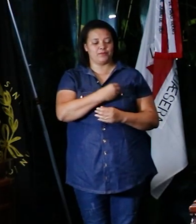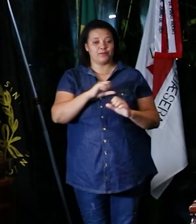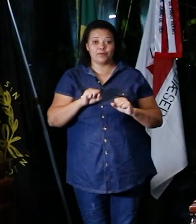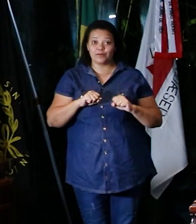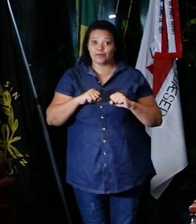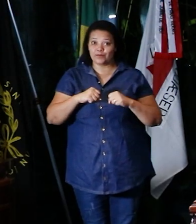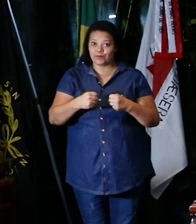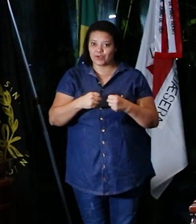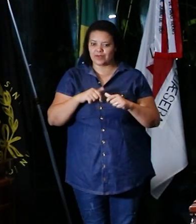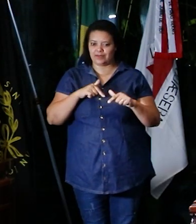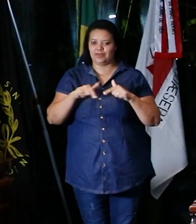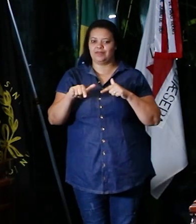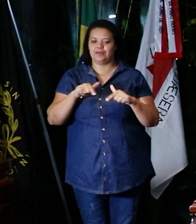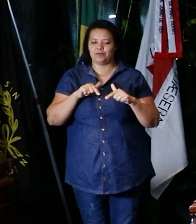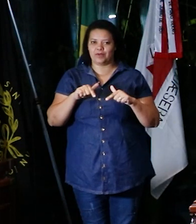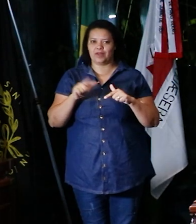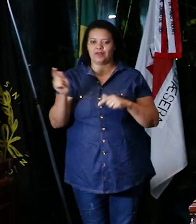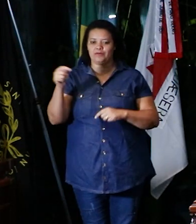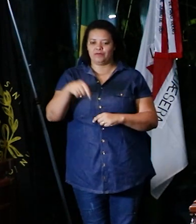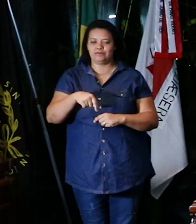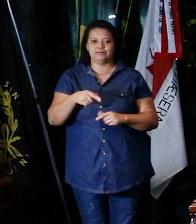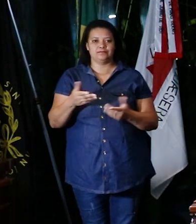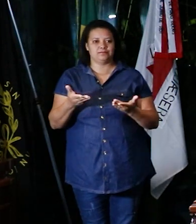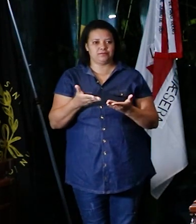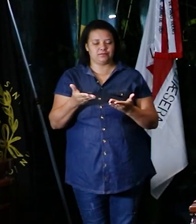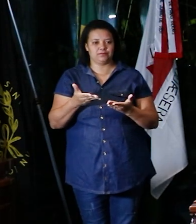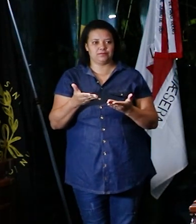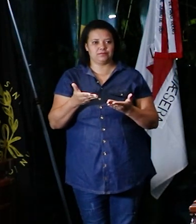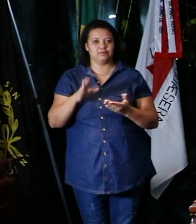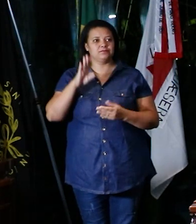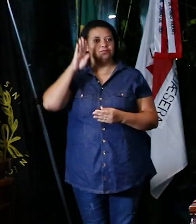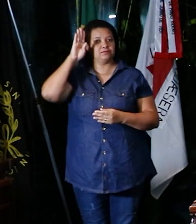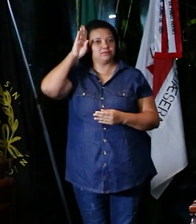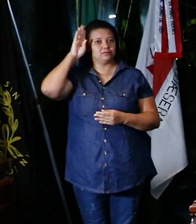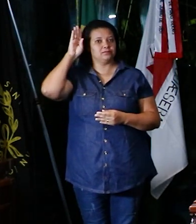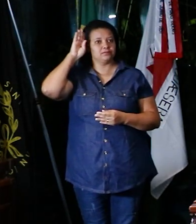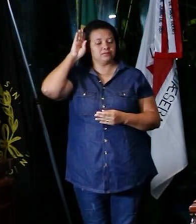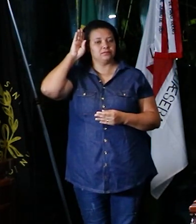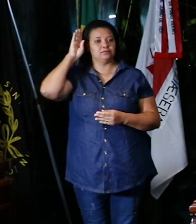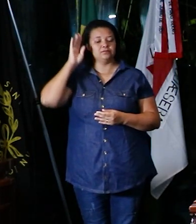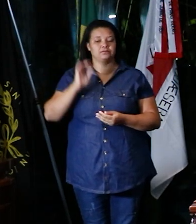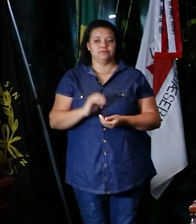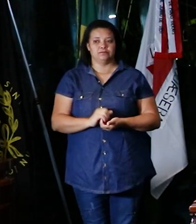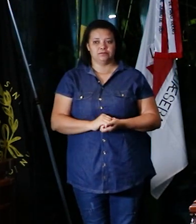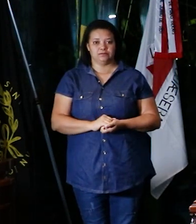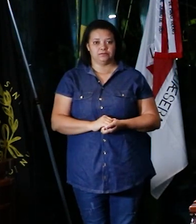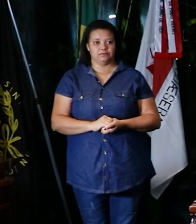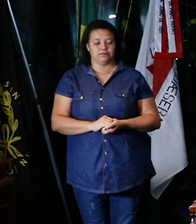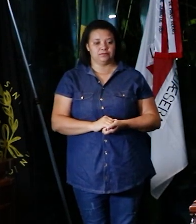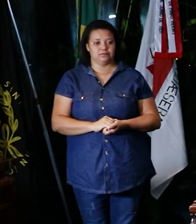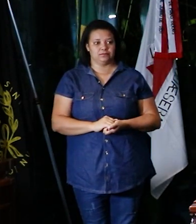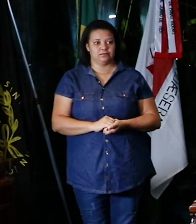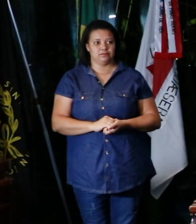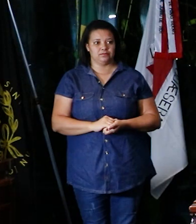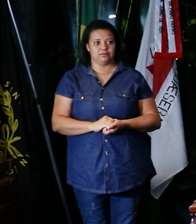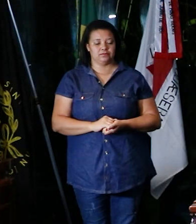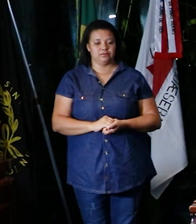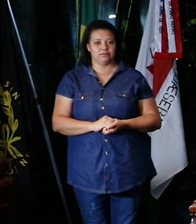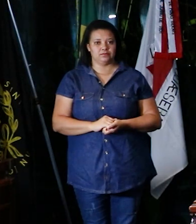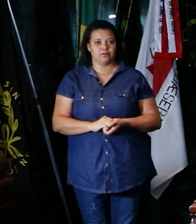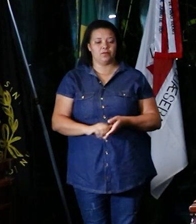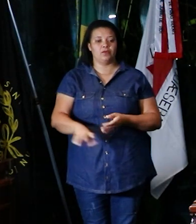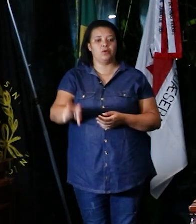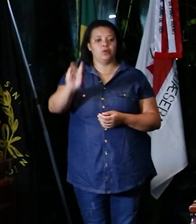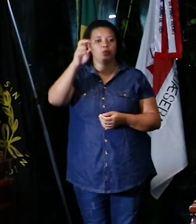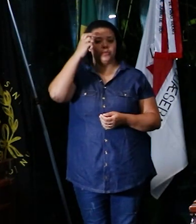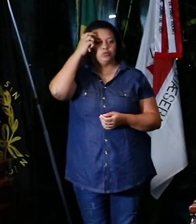de vir aqui. Prazer é meu. A academia, ela se dedica à